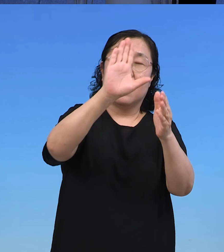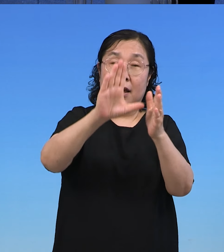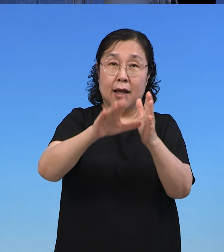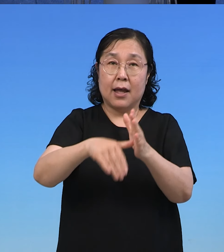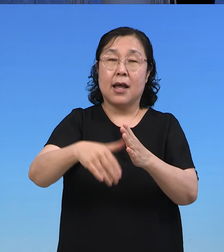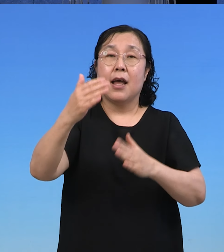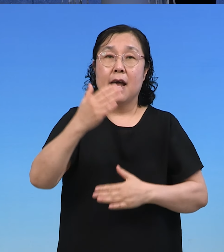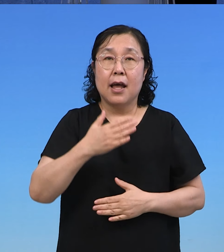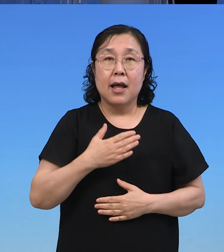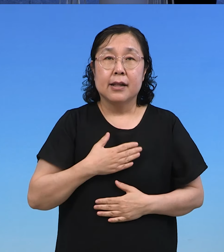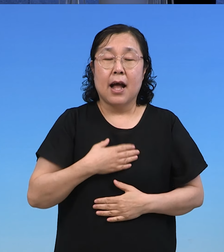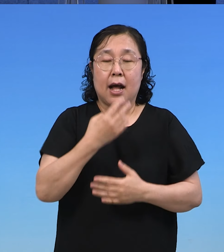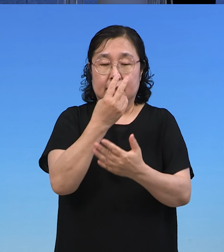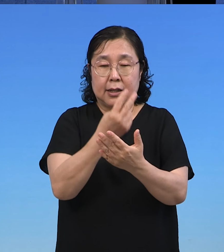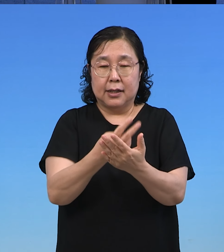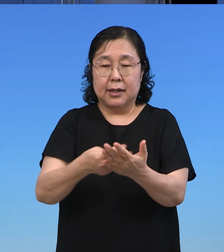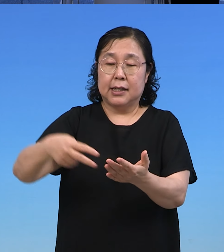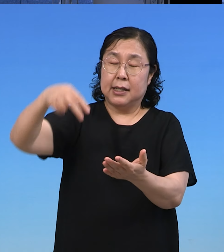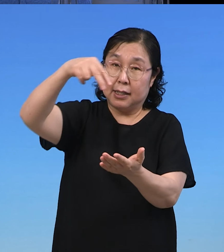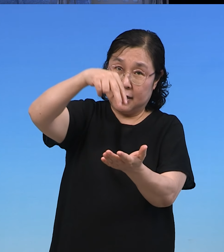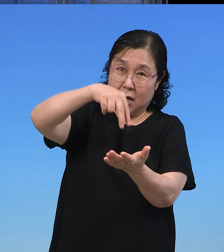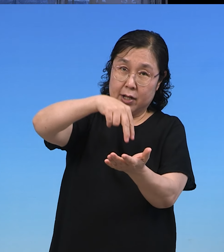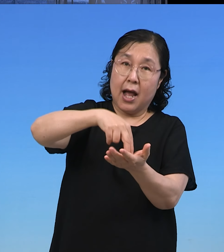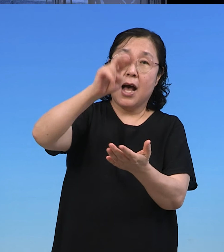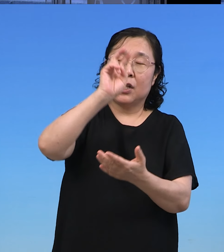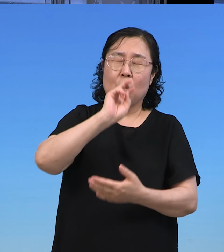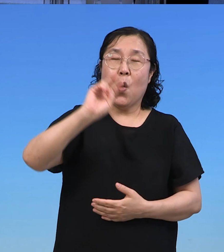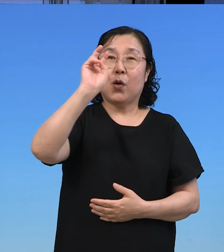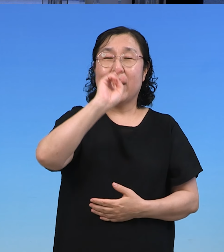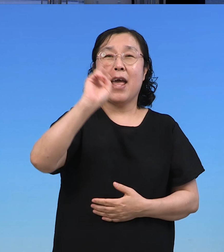나는 일어나 노래하리.